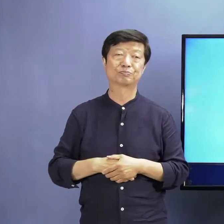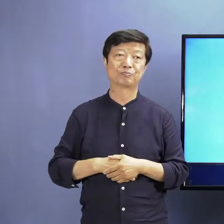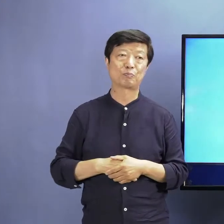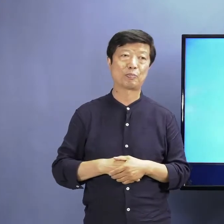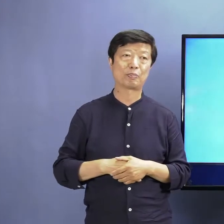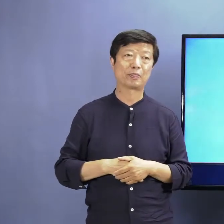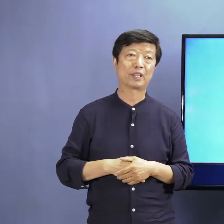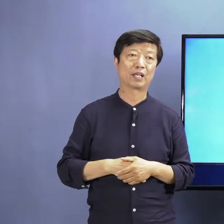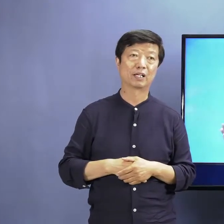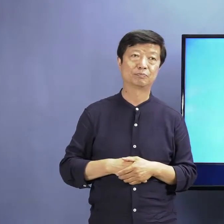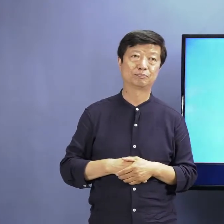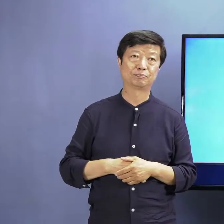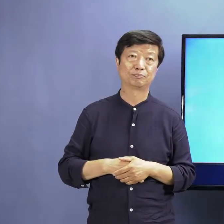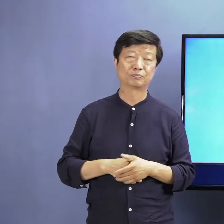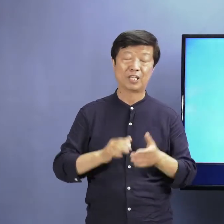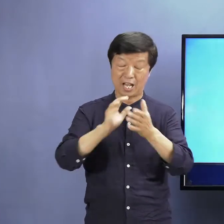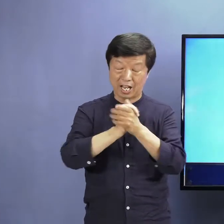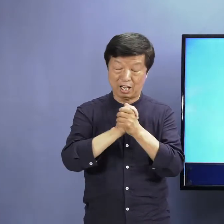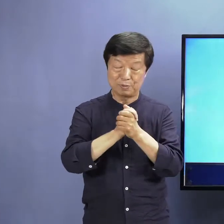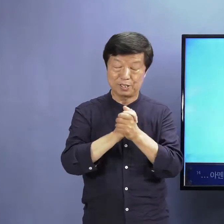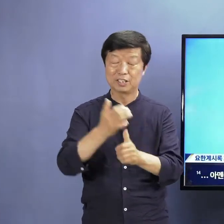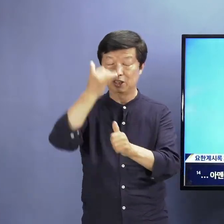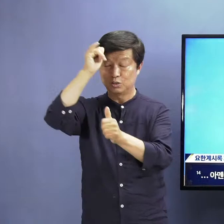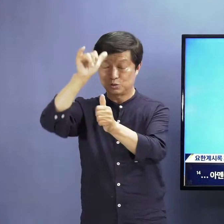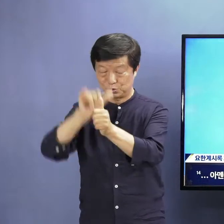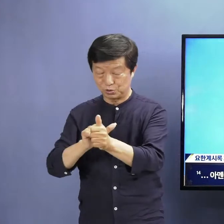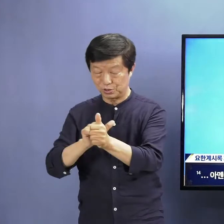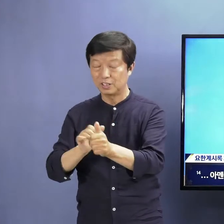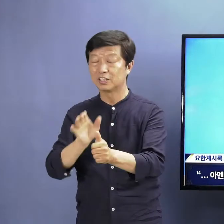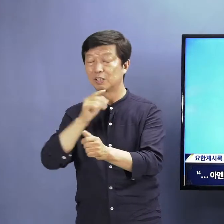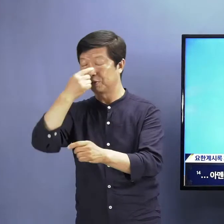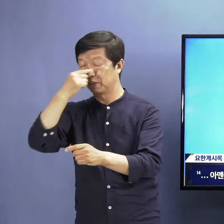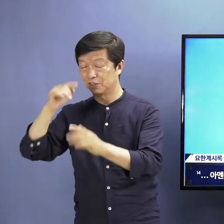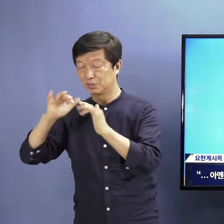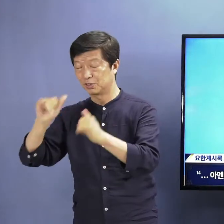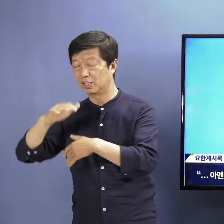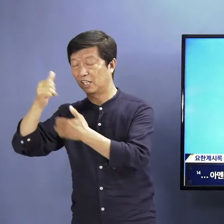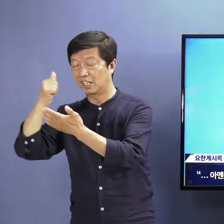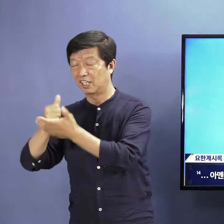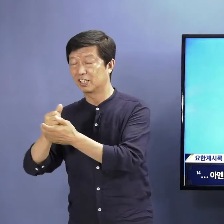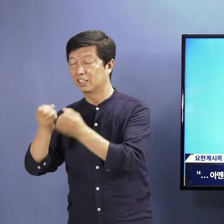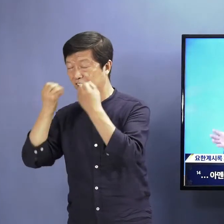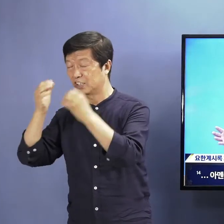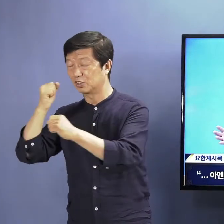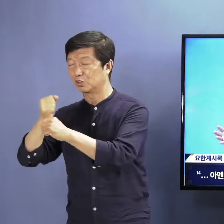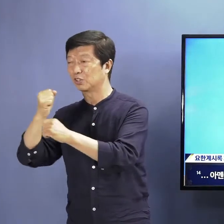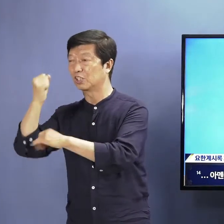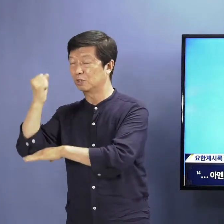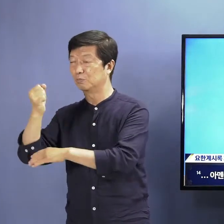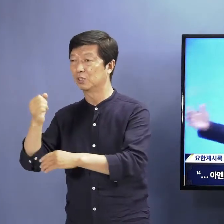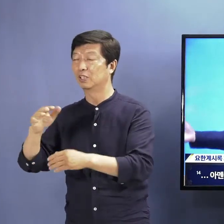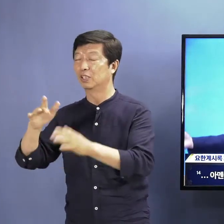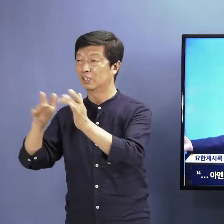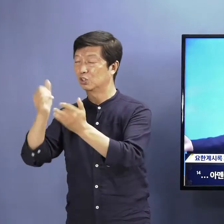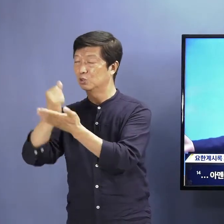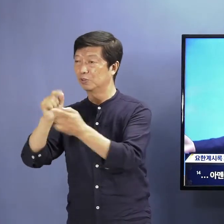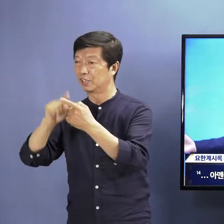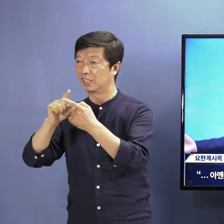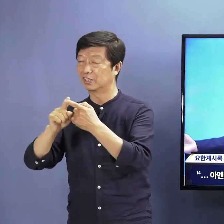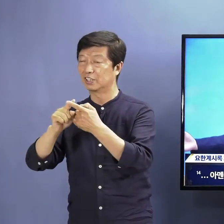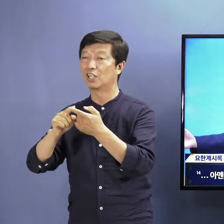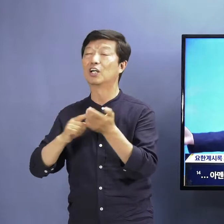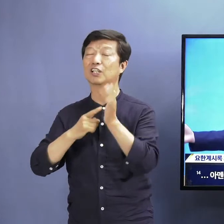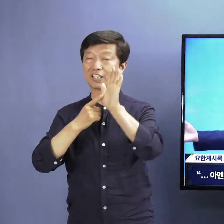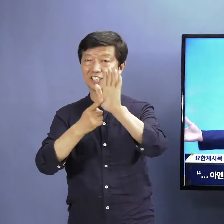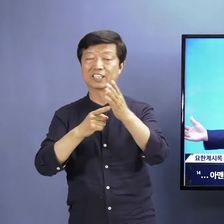아니라 뭐예요? 아멘이시오, 충성되고 참된 증인이시오, 하나님의 창조의 근본이시니, 이렇게 길게 얘기하는 거죠. 그러면